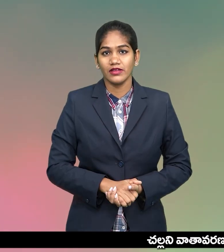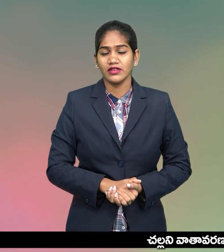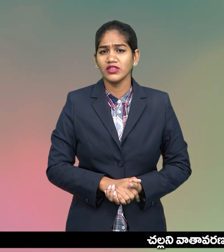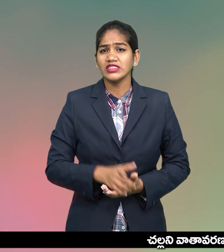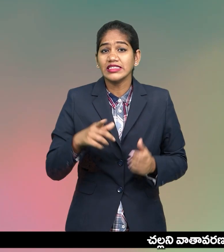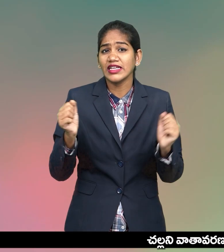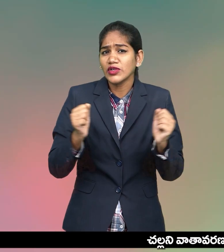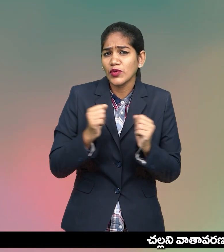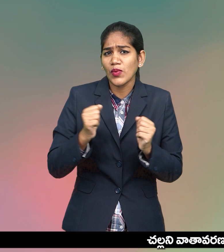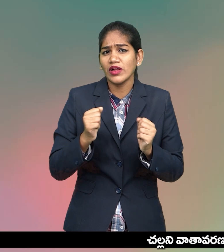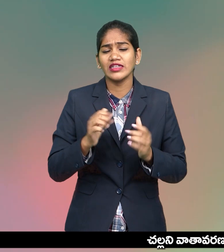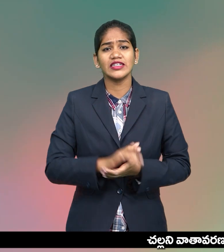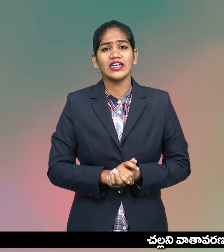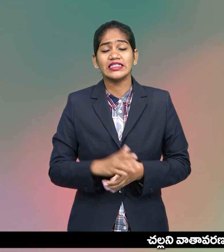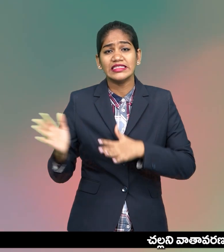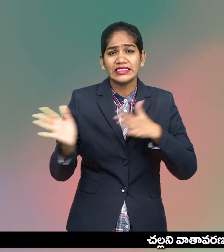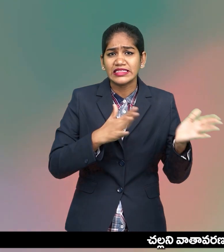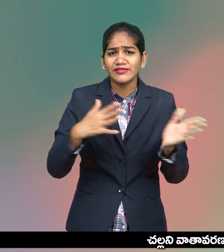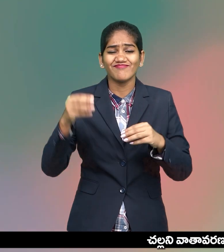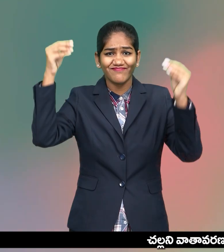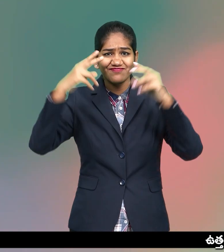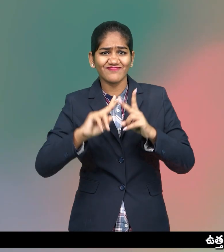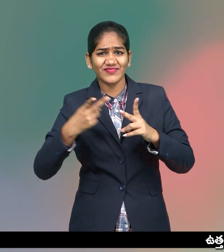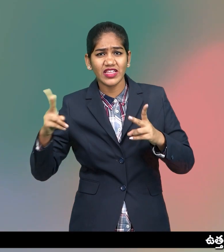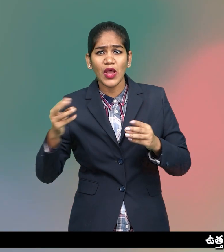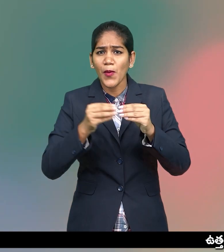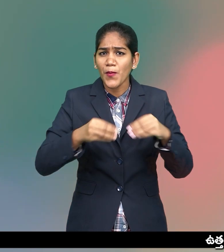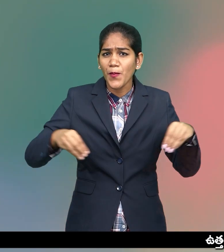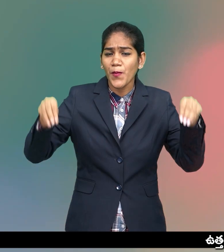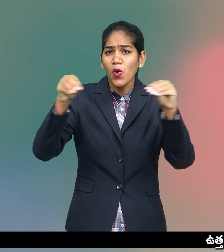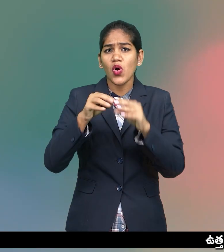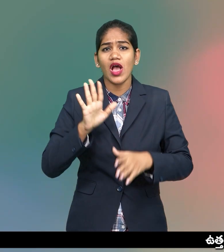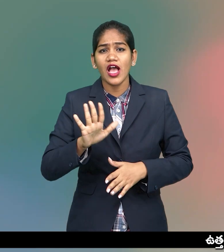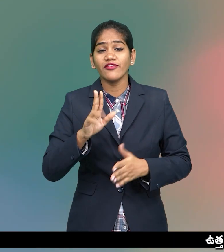చల్లని వాతావరణం మరింత స్పష్టంగా ఉంటుంది. ఉత్తర భారతదేశంలో